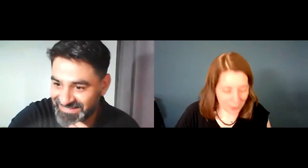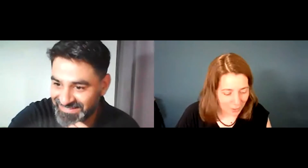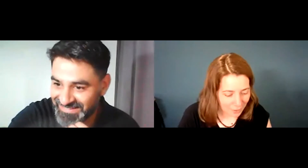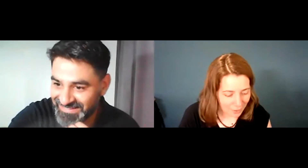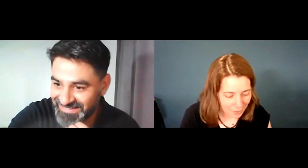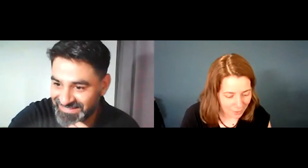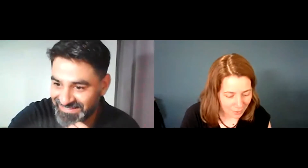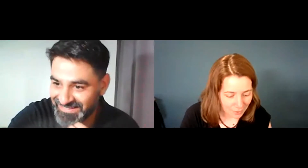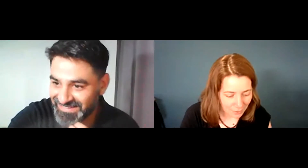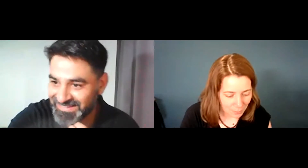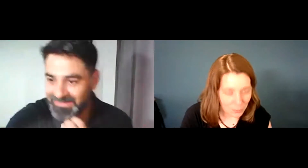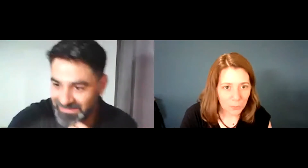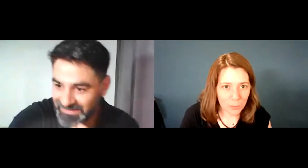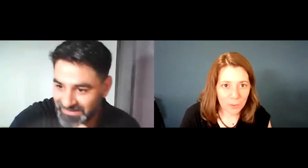Esperen. A Gepetto.